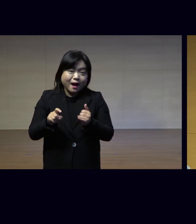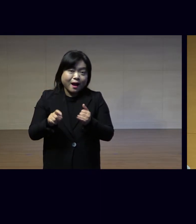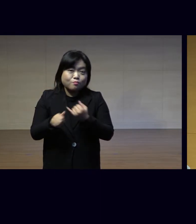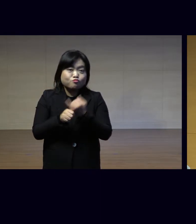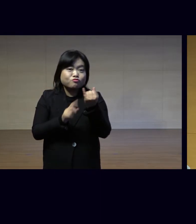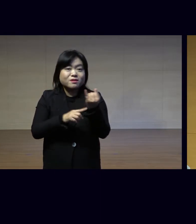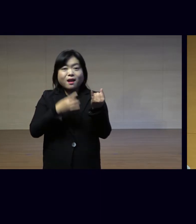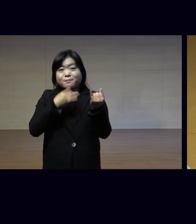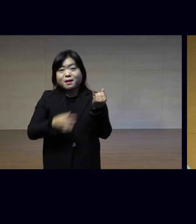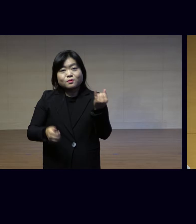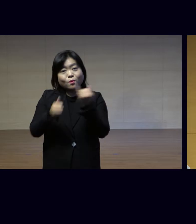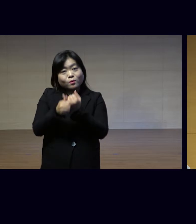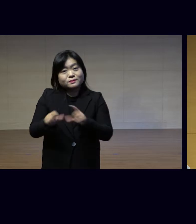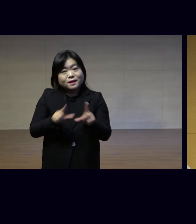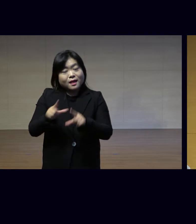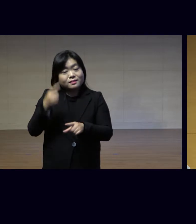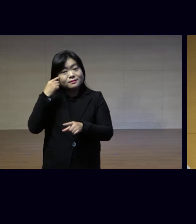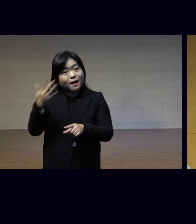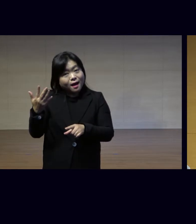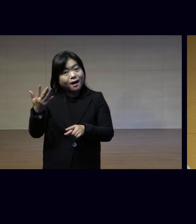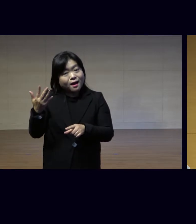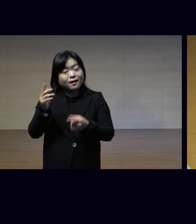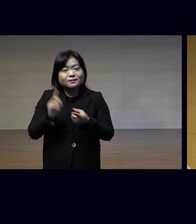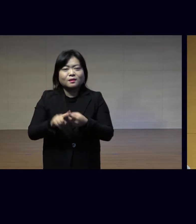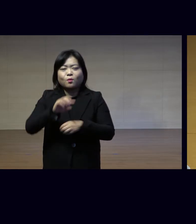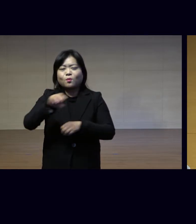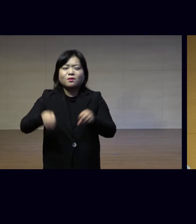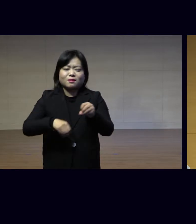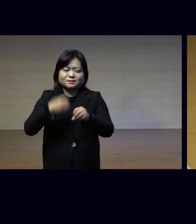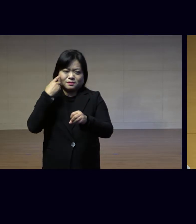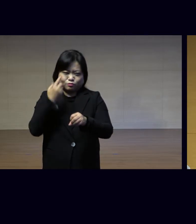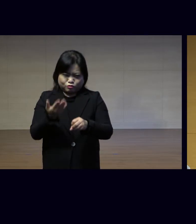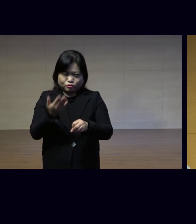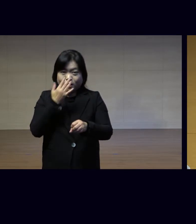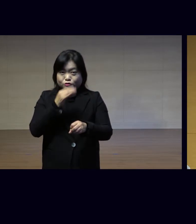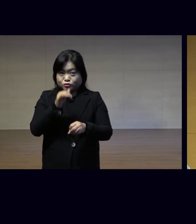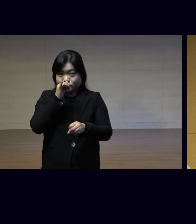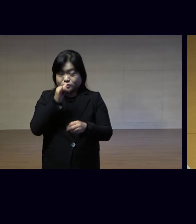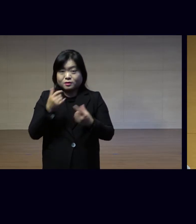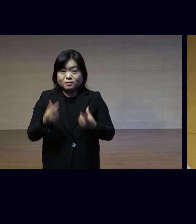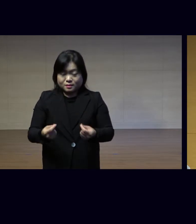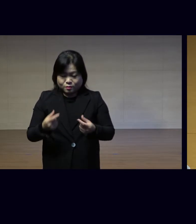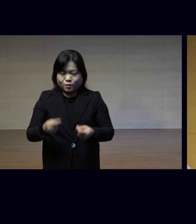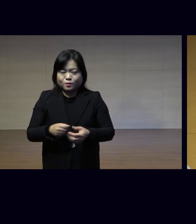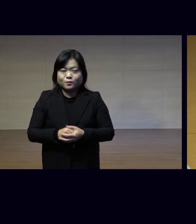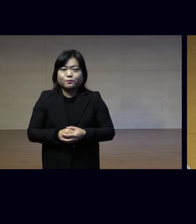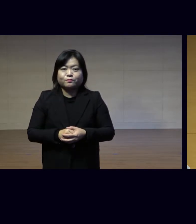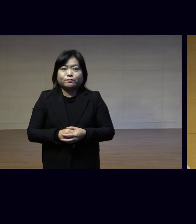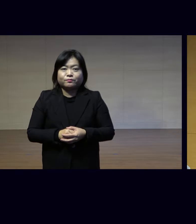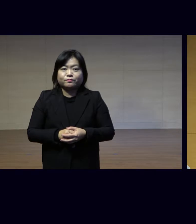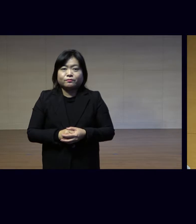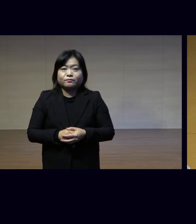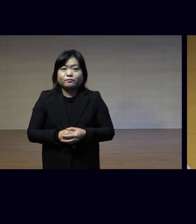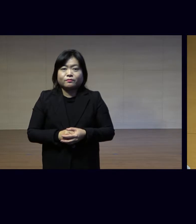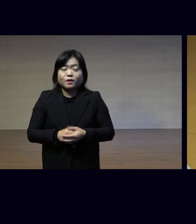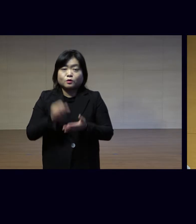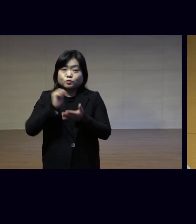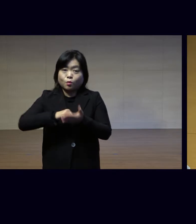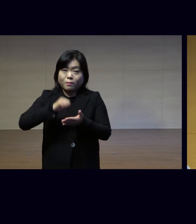사는 사람들이었나? 그런 역으로 제가 질문을 드리고 싶고요.